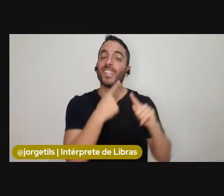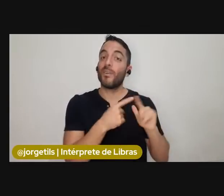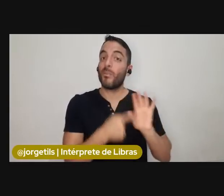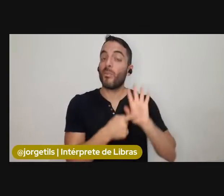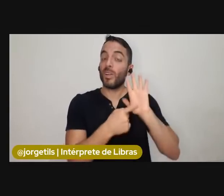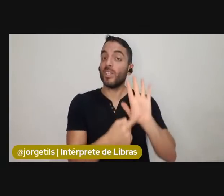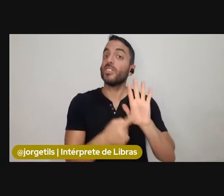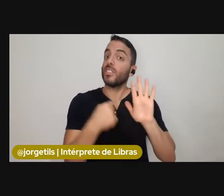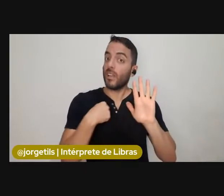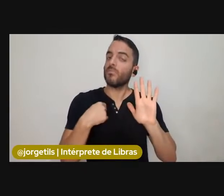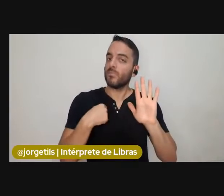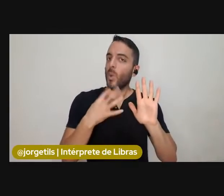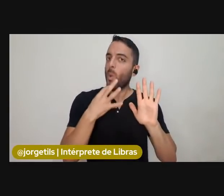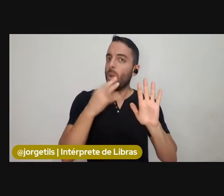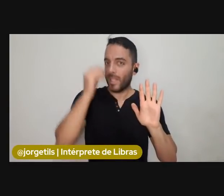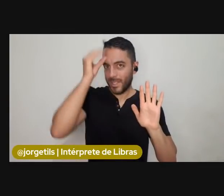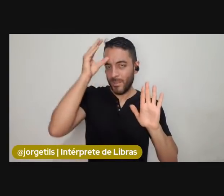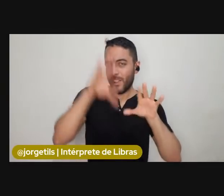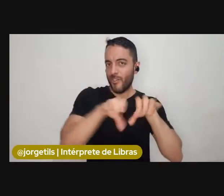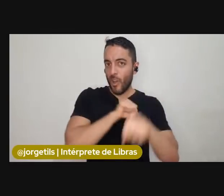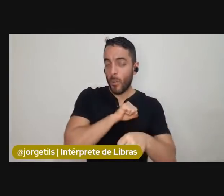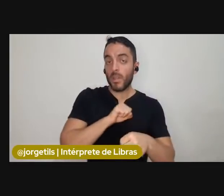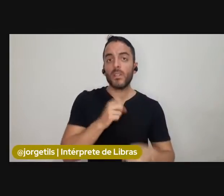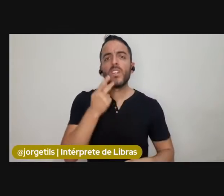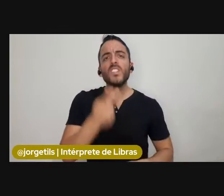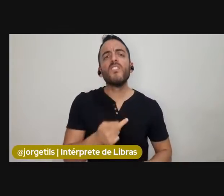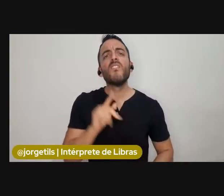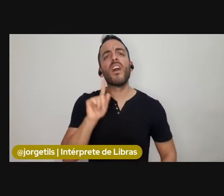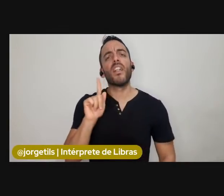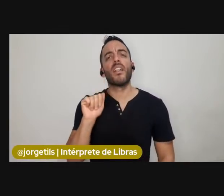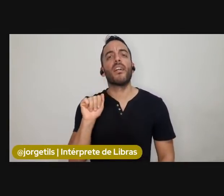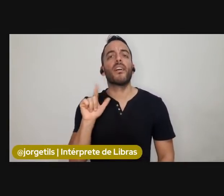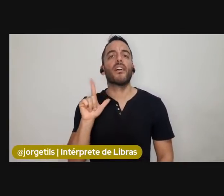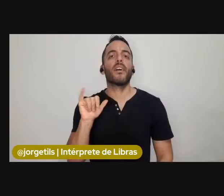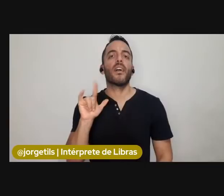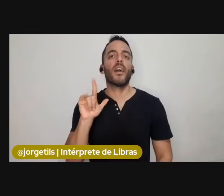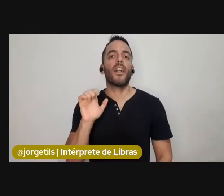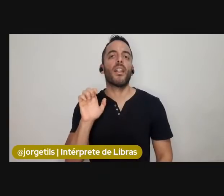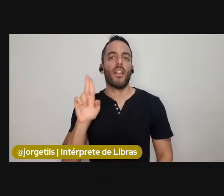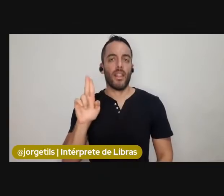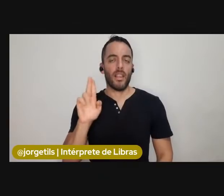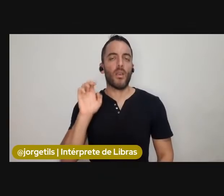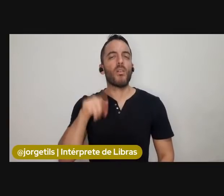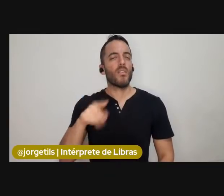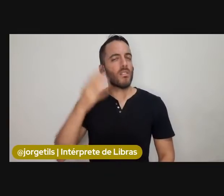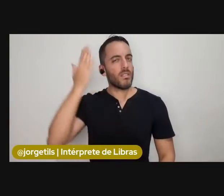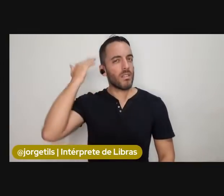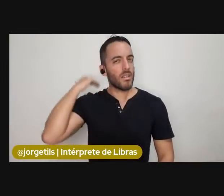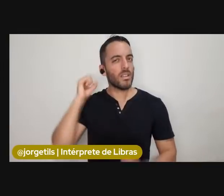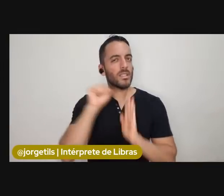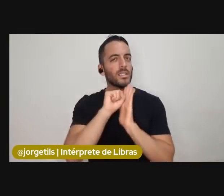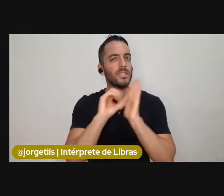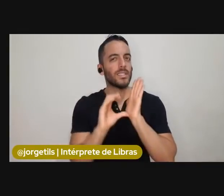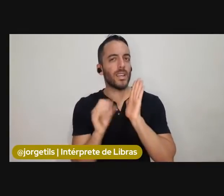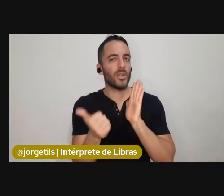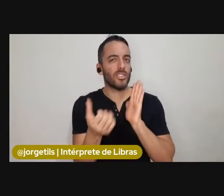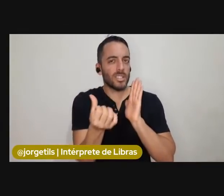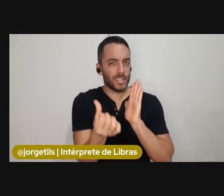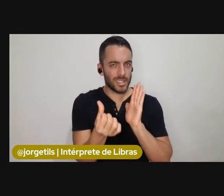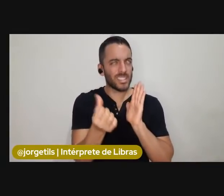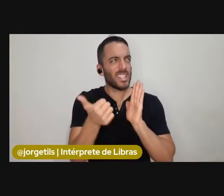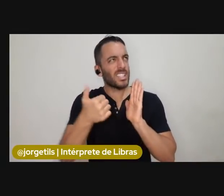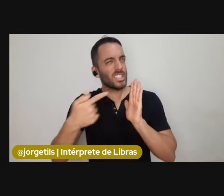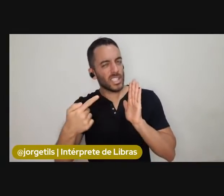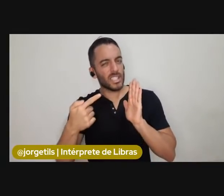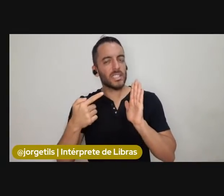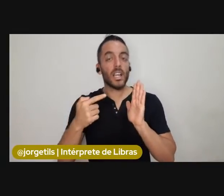Galileu inaugurando a física moderna, né? Galileu lá no século XVI, no século XVII, inaugurando